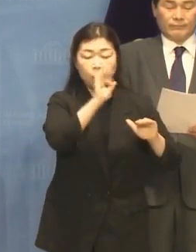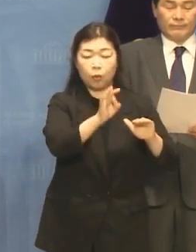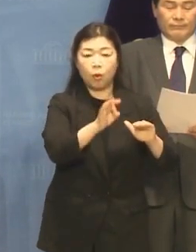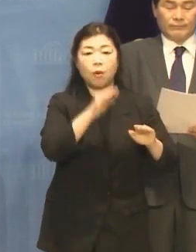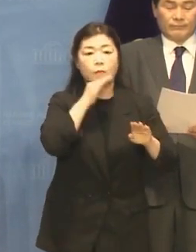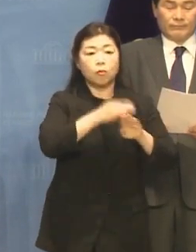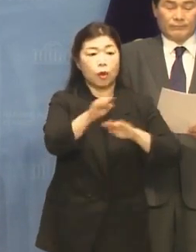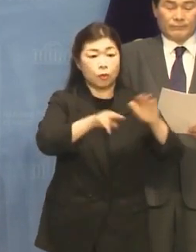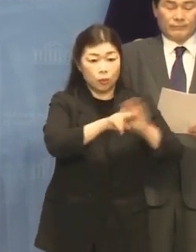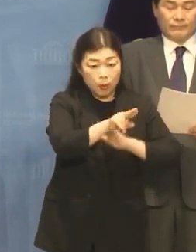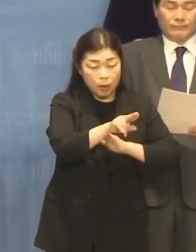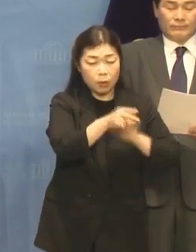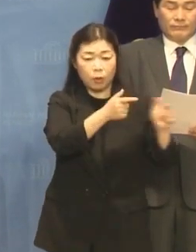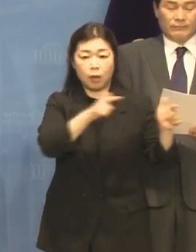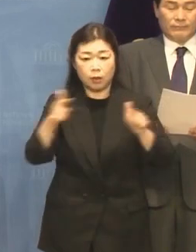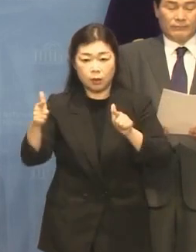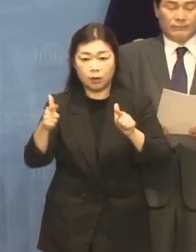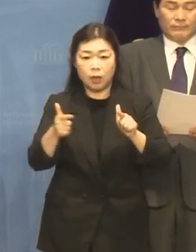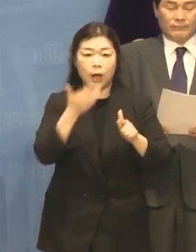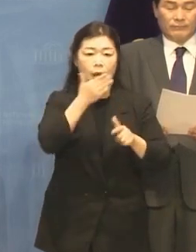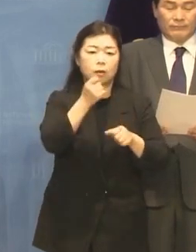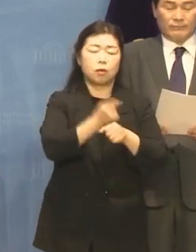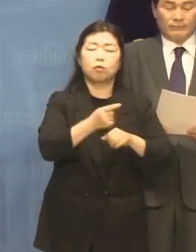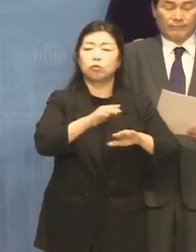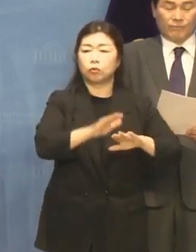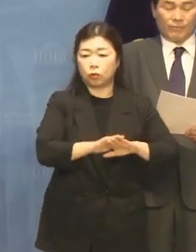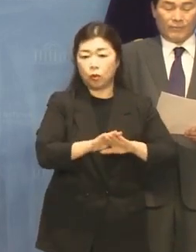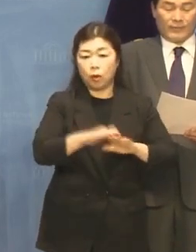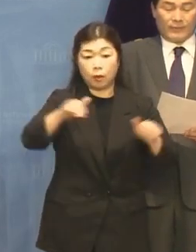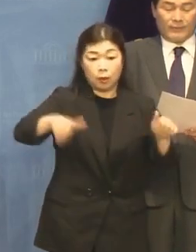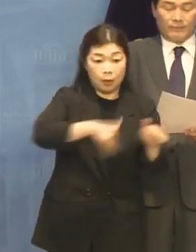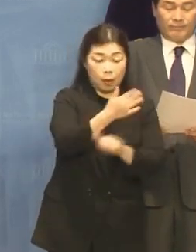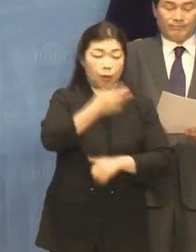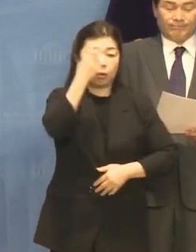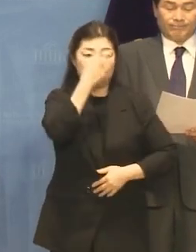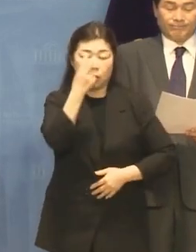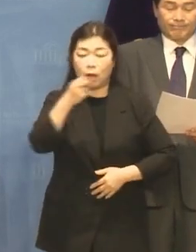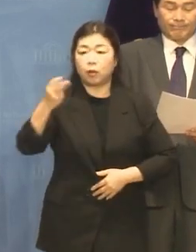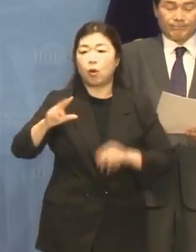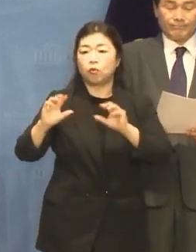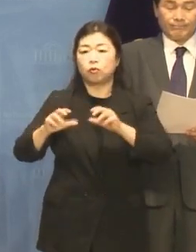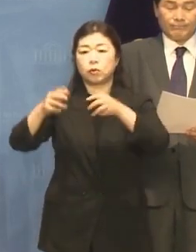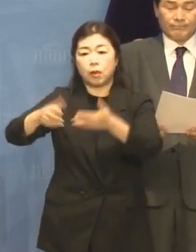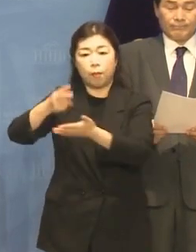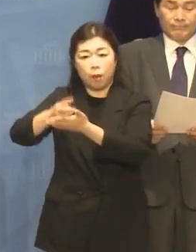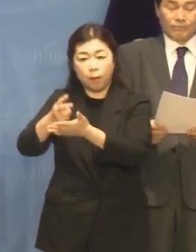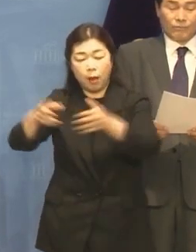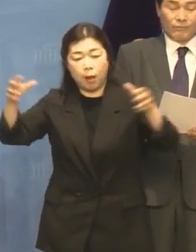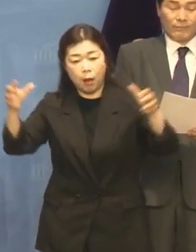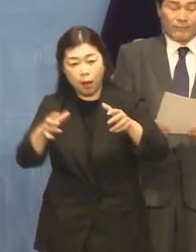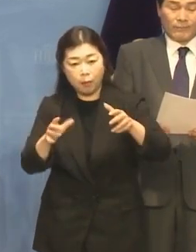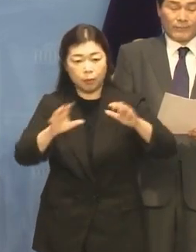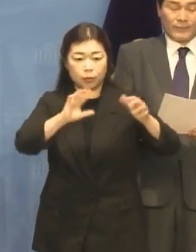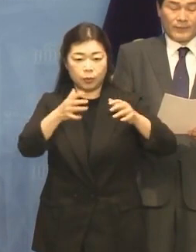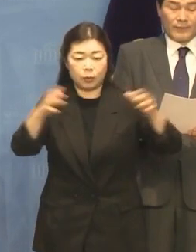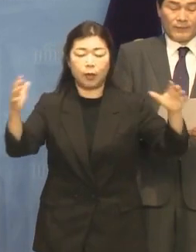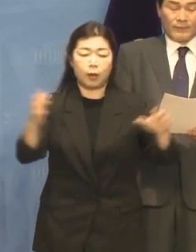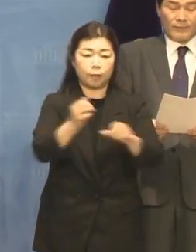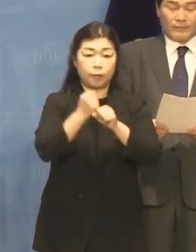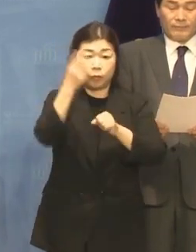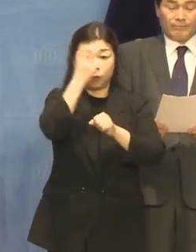등 여러 가지 가능성을 열어두고 현장 조사와 국제사법 공조 등 종합적인